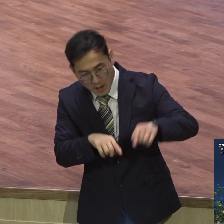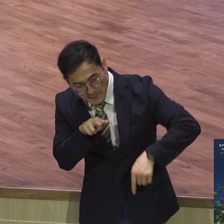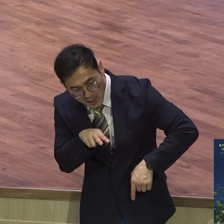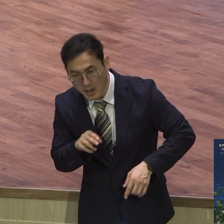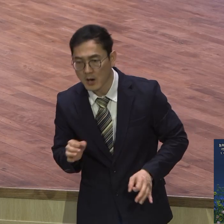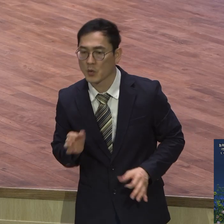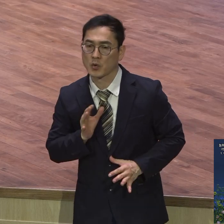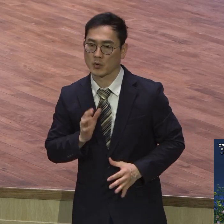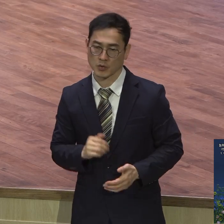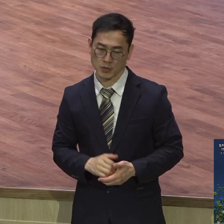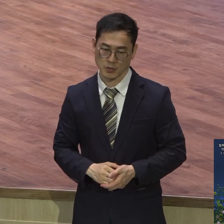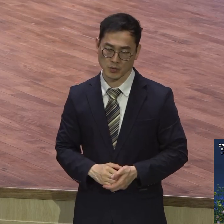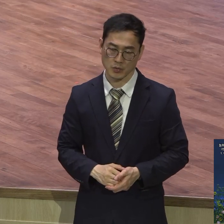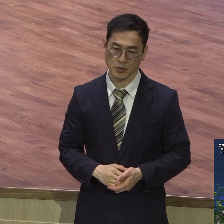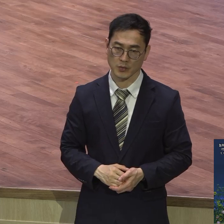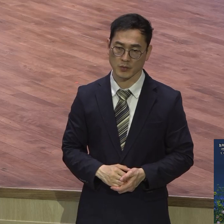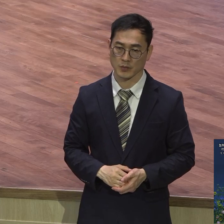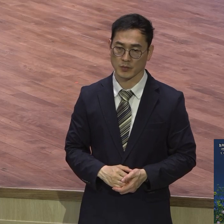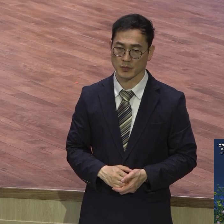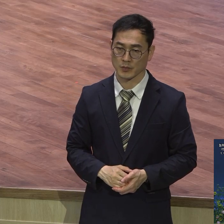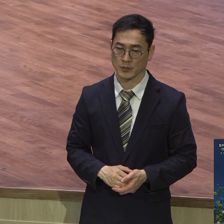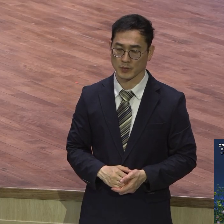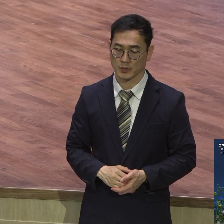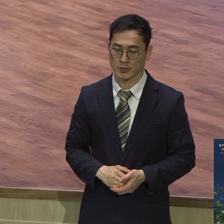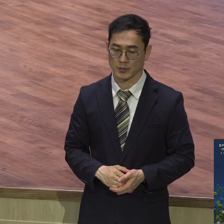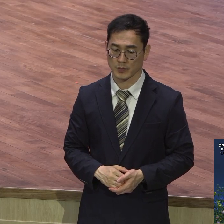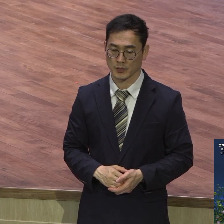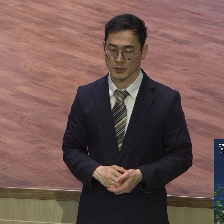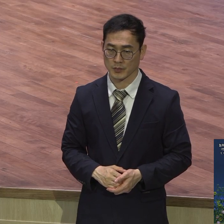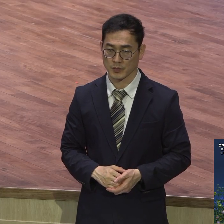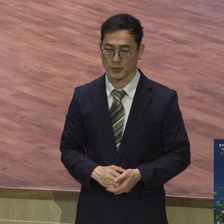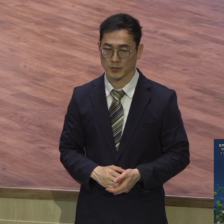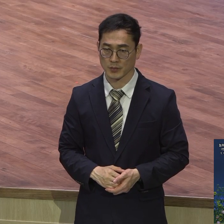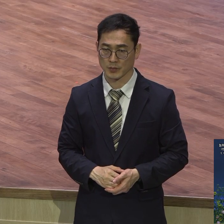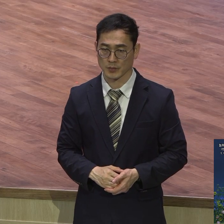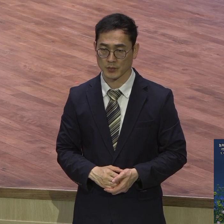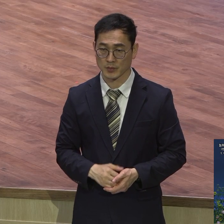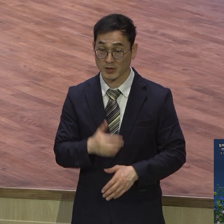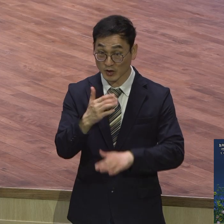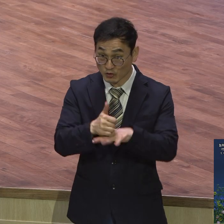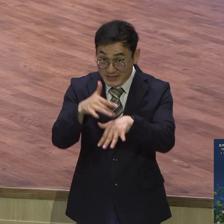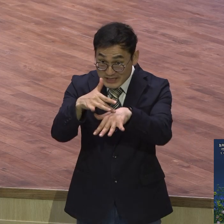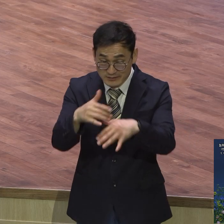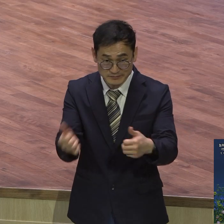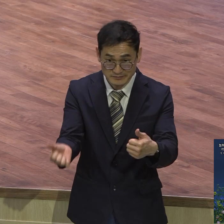교회 다니는데 그 딸이 미치는 거 봤다니까 귀신들 이가